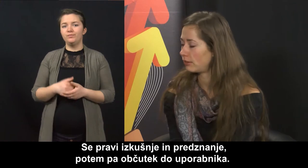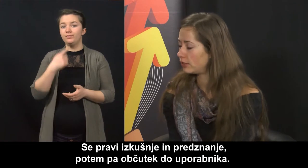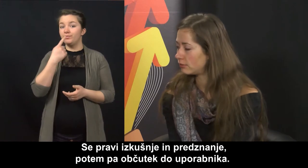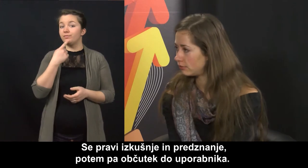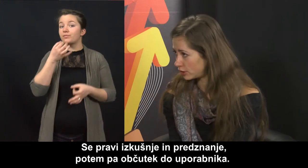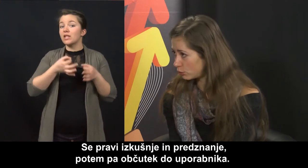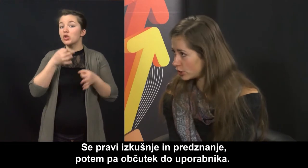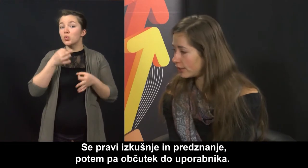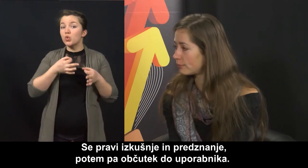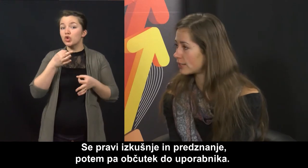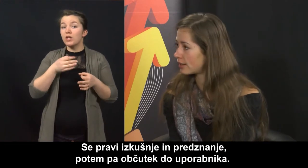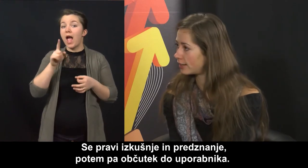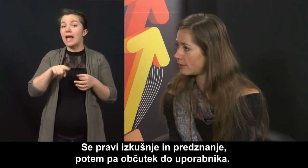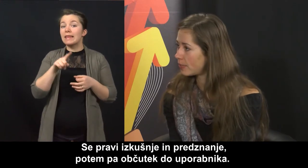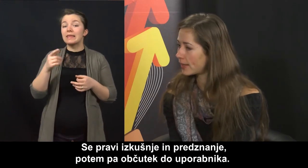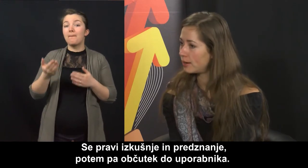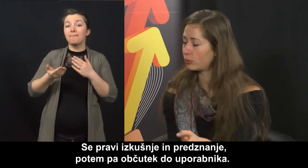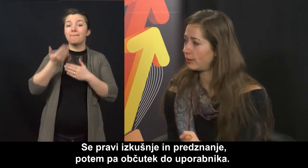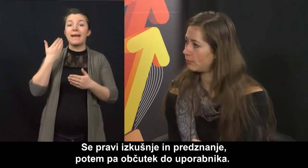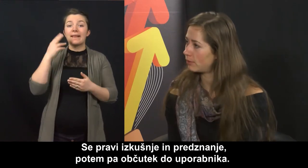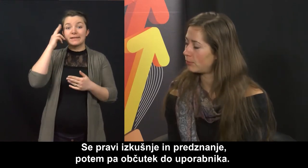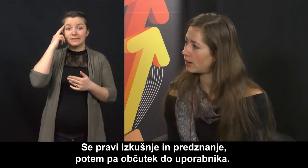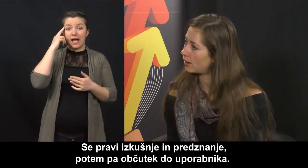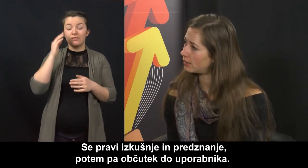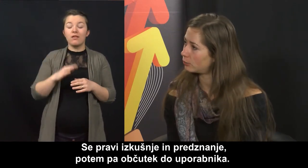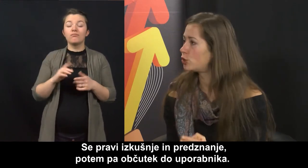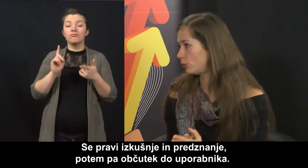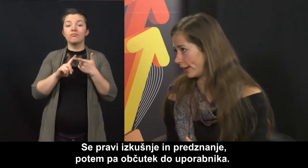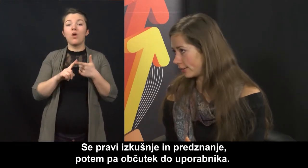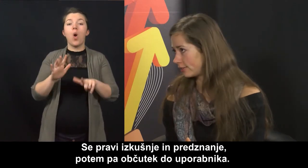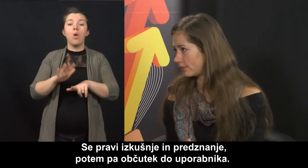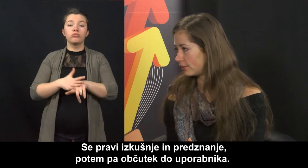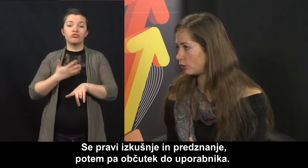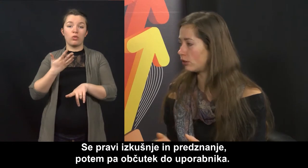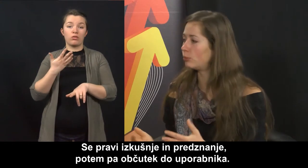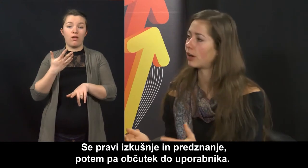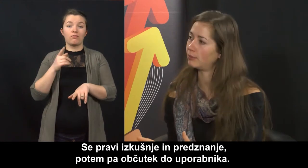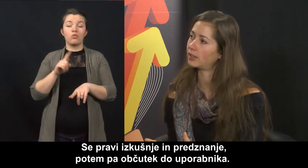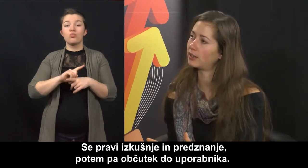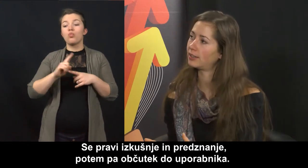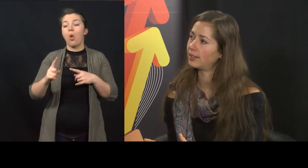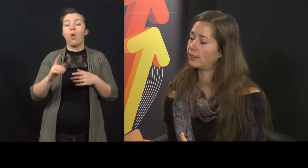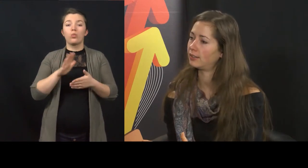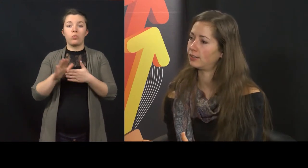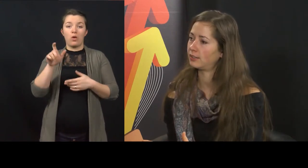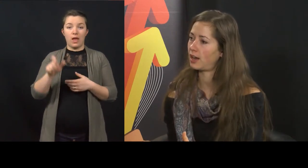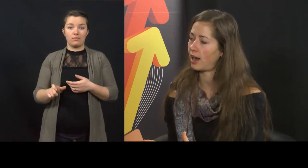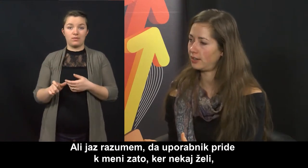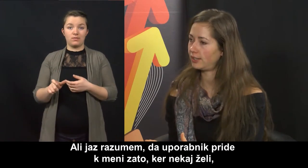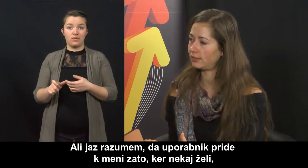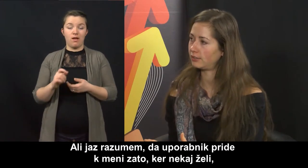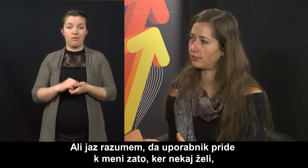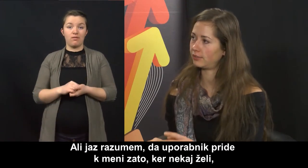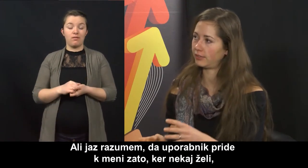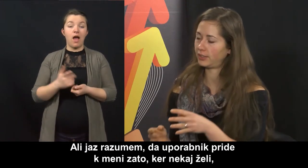Se pravi, izkušnje in predznanje, potem pa občutek do uporabnika.